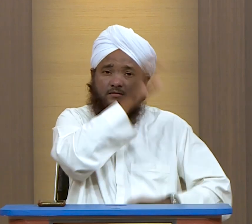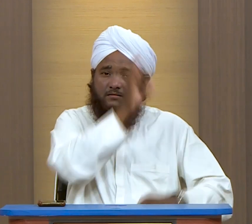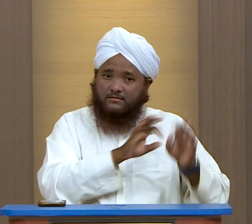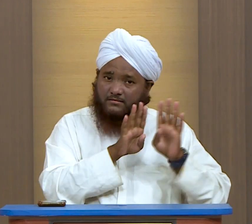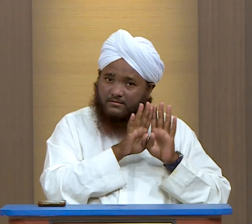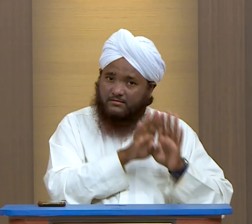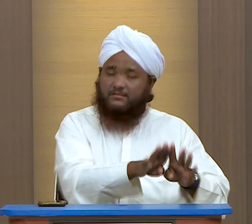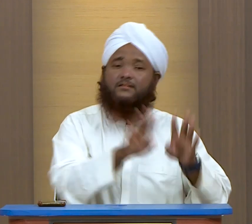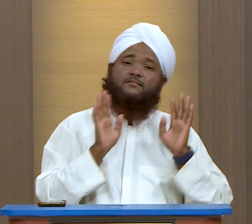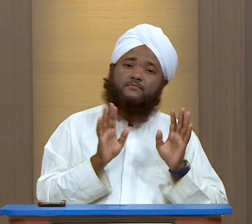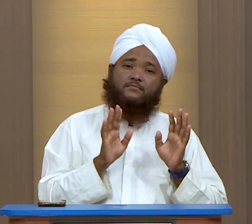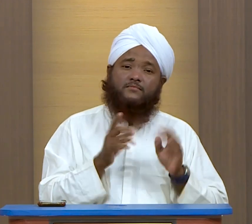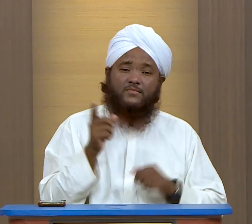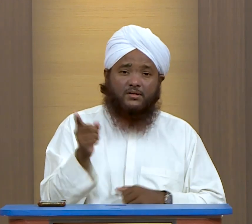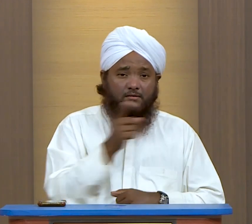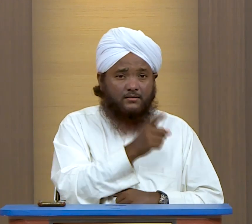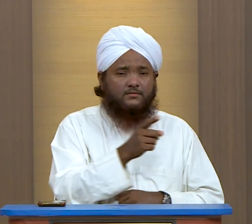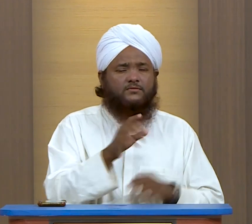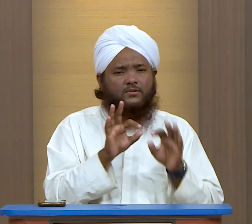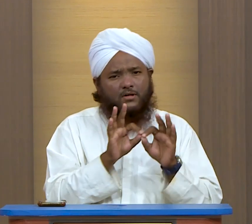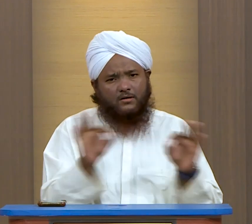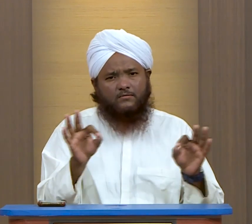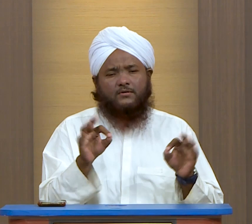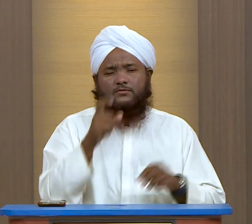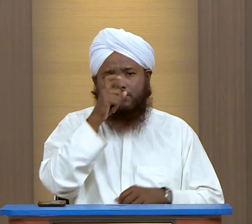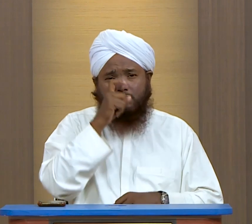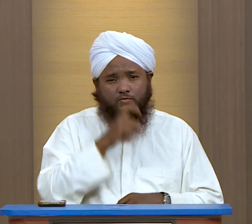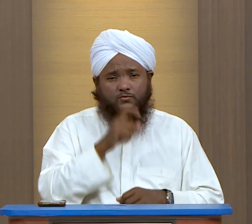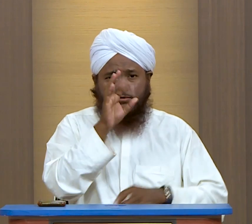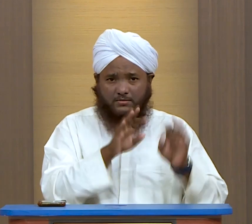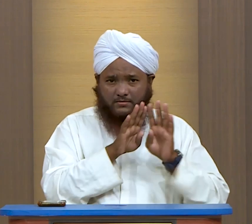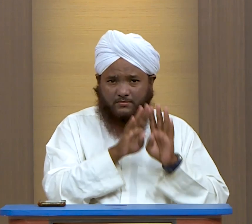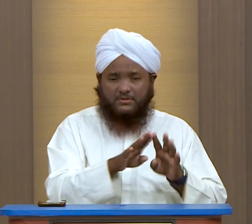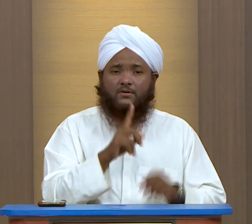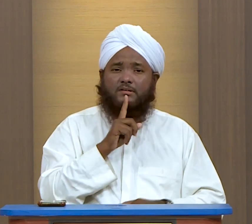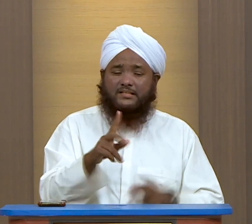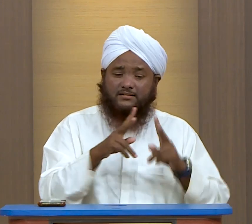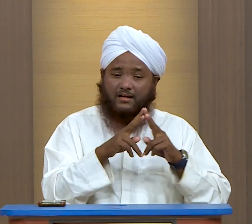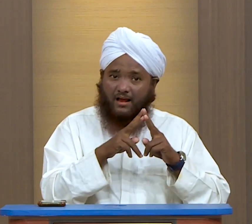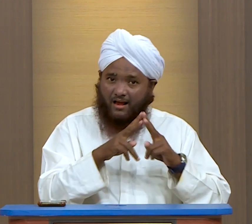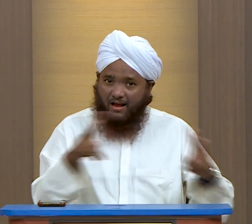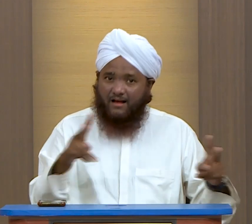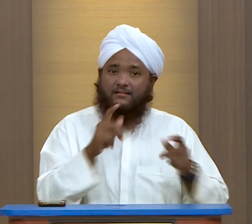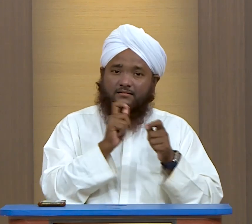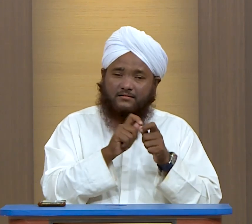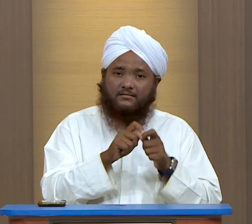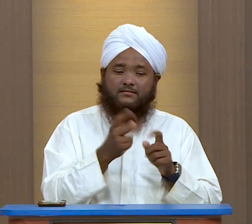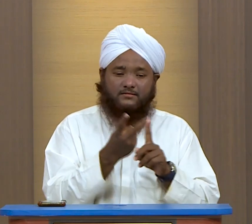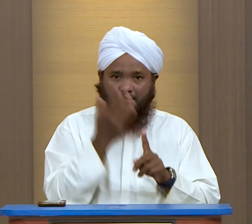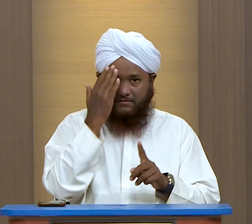کوشش کرنی چاہیے۔ ہر طرح کے گناہوں خصوصاً جھوٹ سے بچنے اور سچ کی عادت بنانے کے لیے دعوت اسلامی کے مدنی ماحول سے